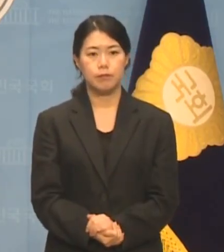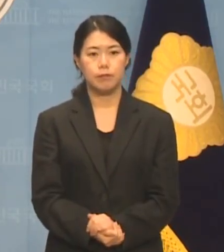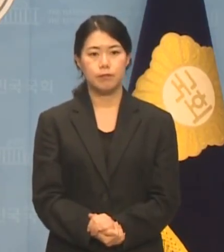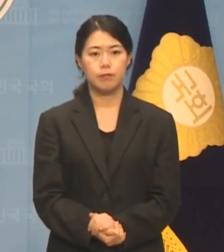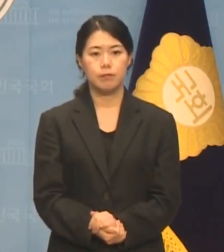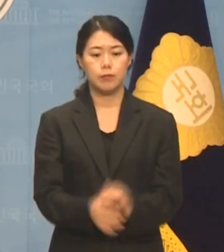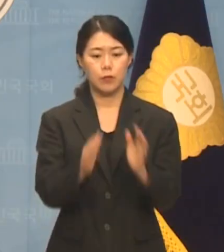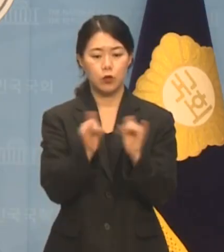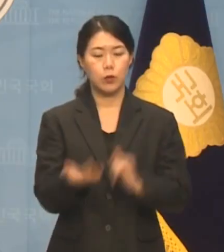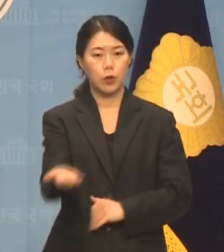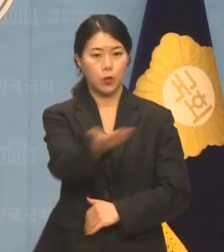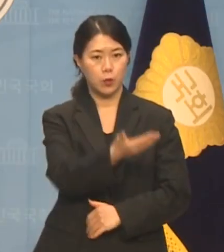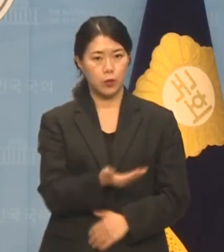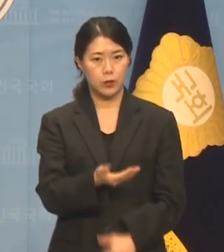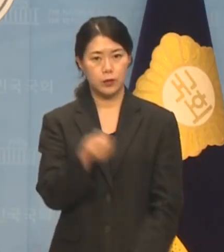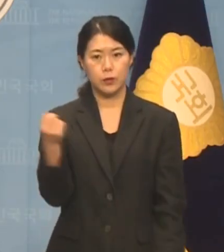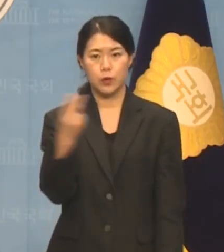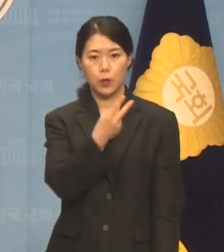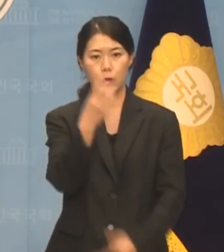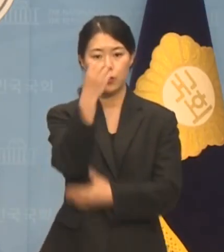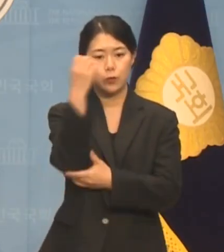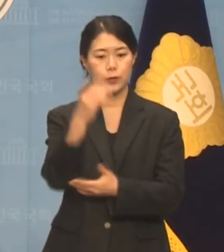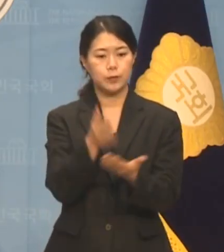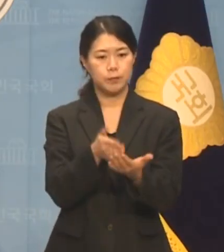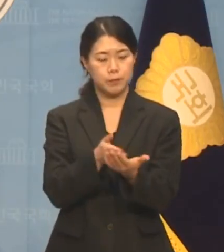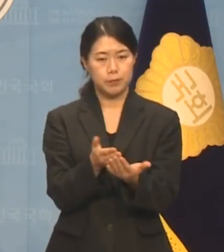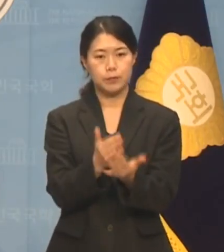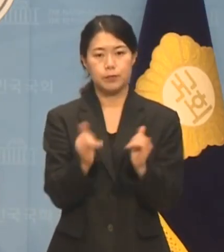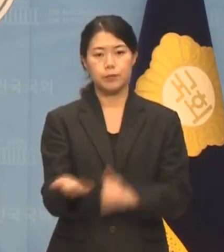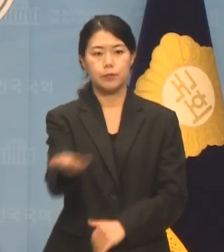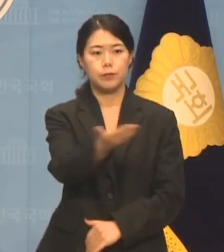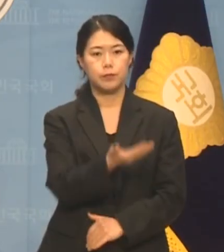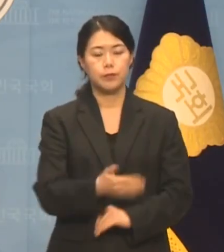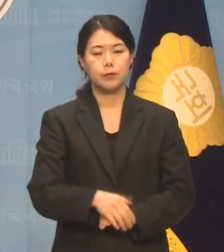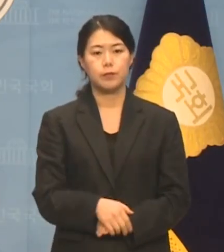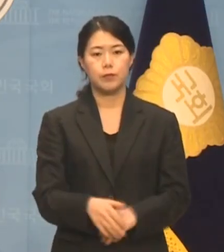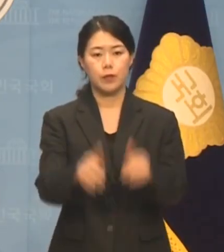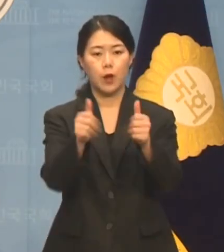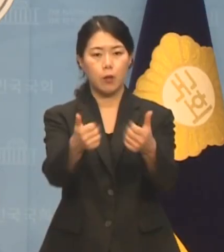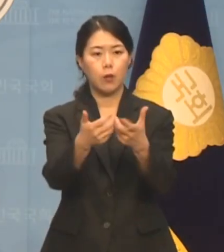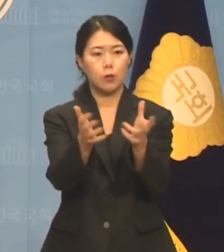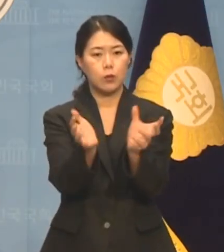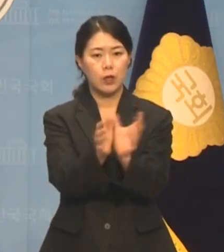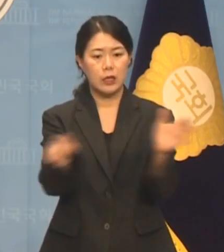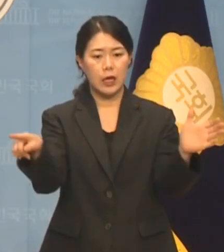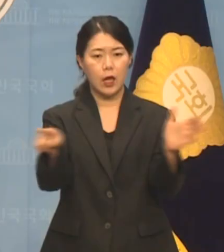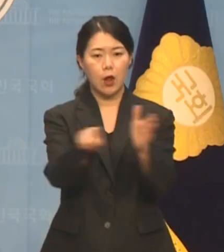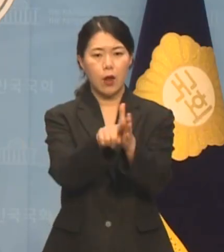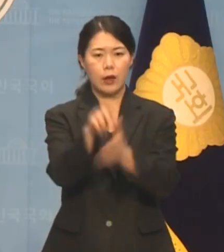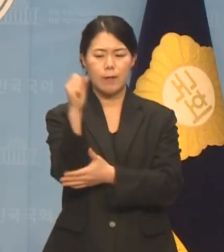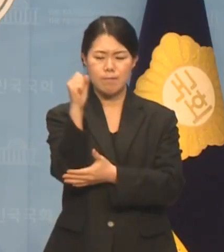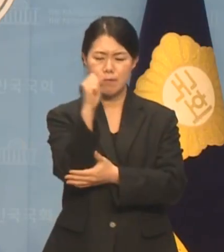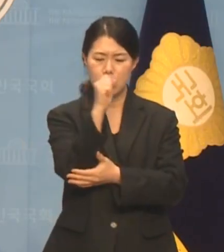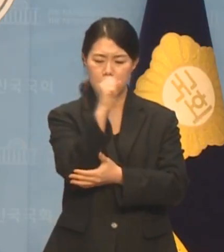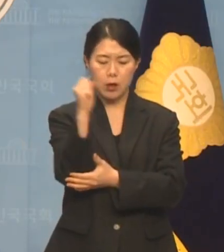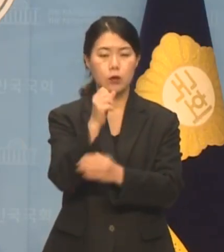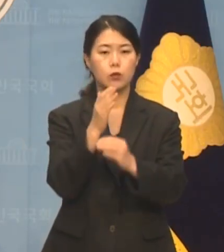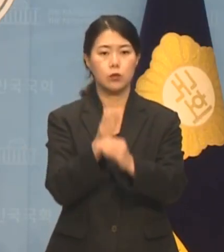존경하는 국민 여러분, 그리고 언론인 여러분, 사법부의 신뢰가 뿌리째 흔들리고